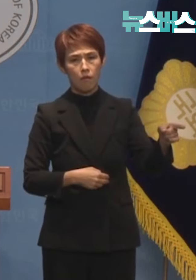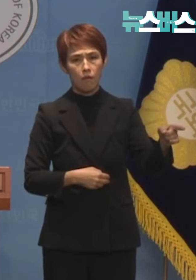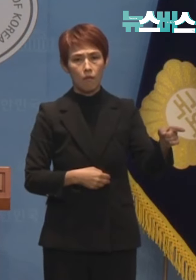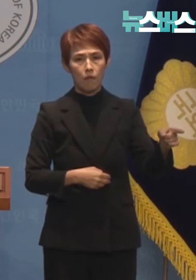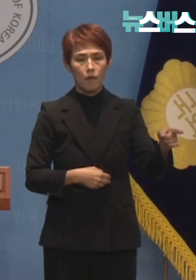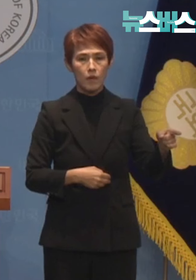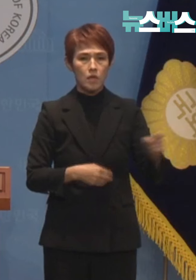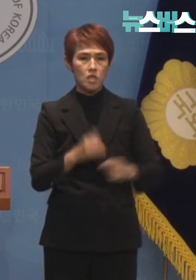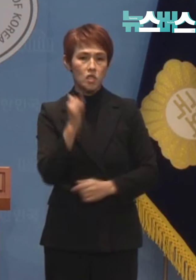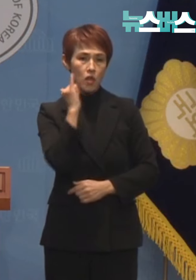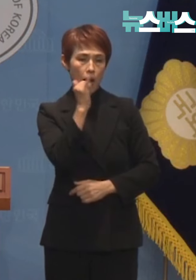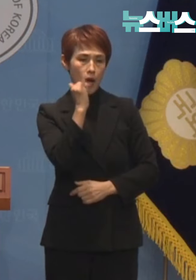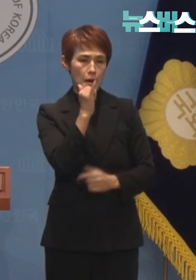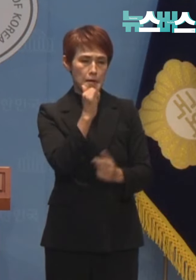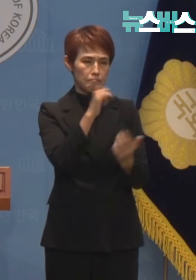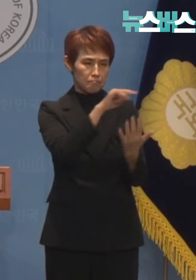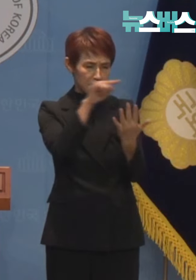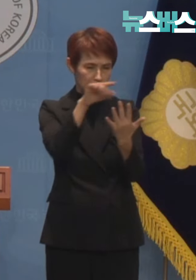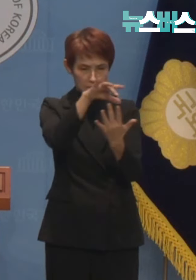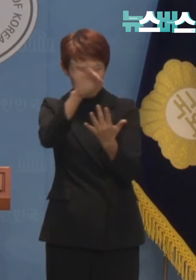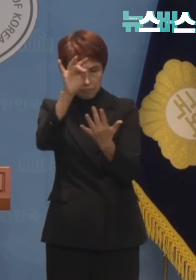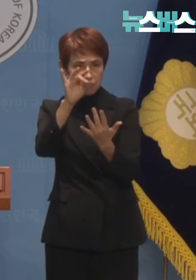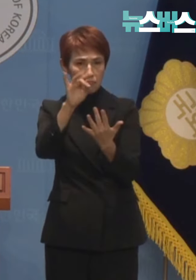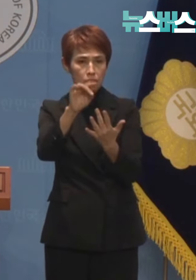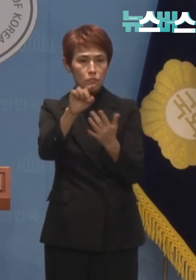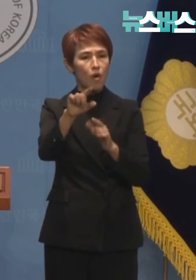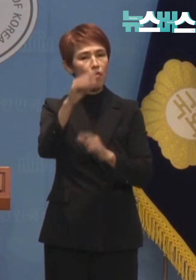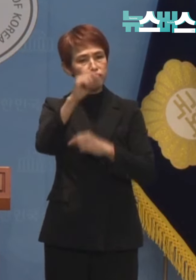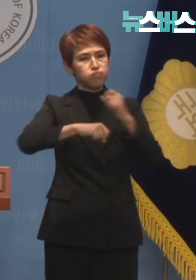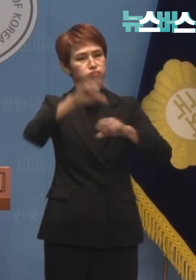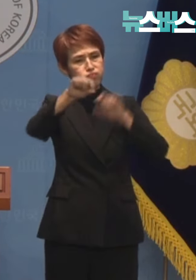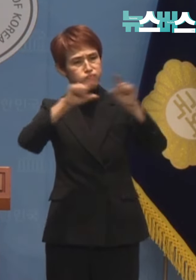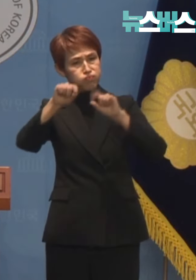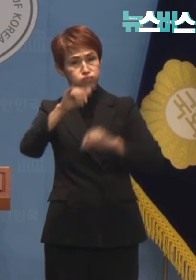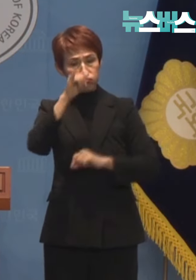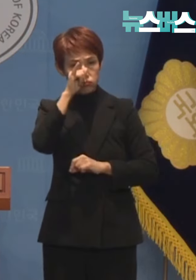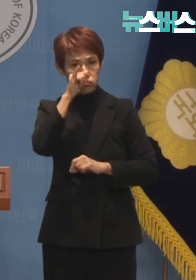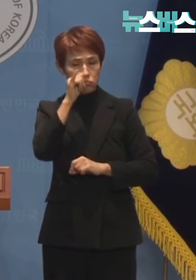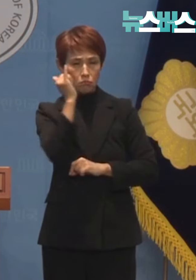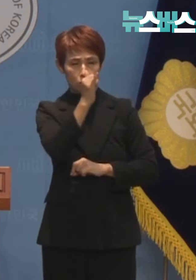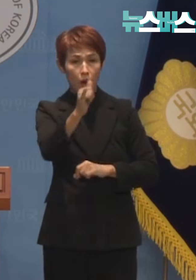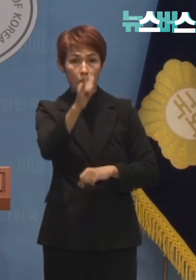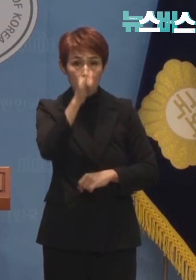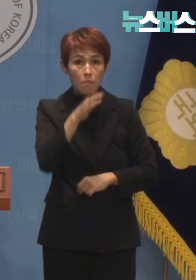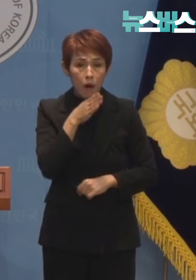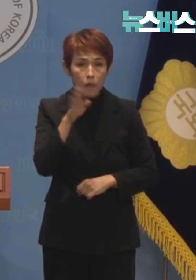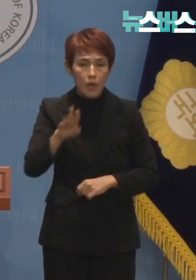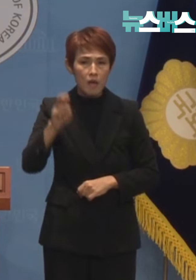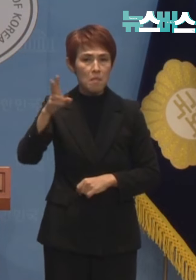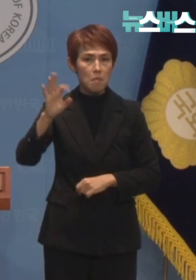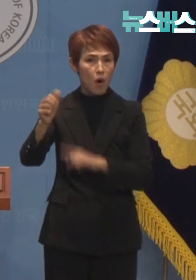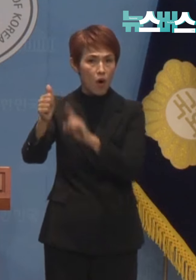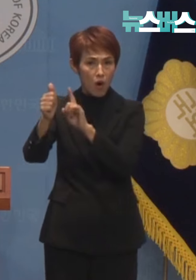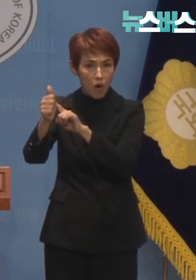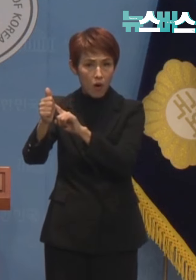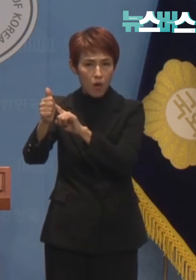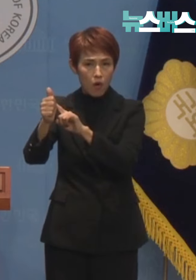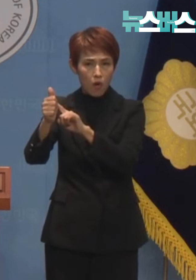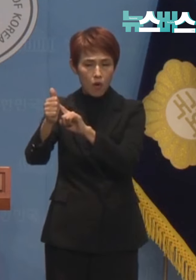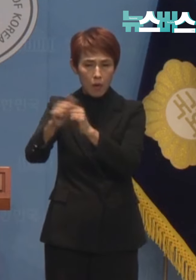무작위로 전화번호를 추출하고 표본으로 삼는 RDD 방식의 여론조사에서 명태균 실소유